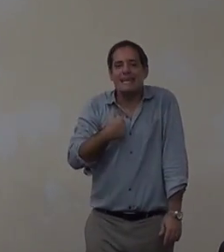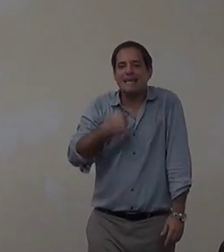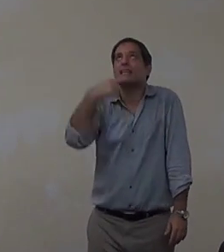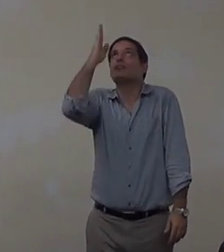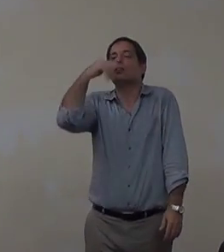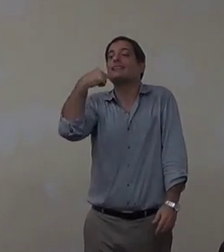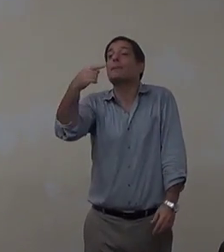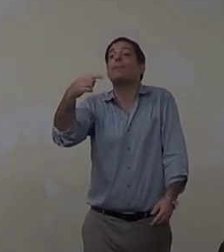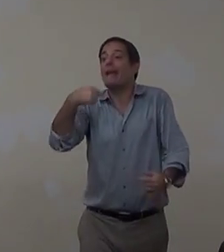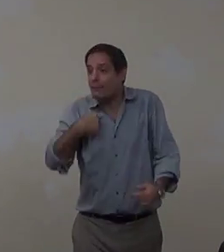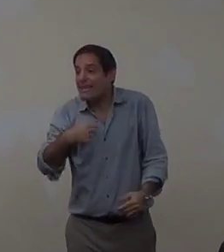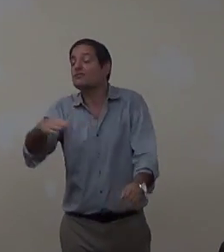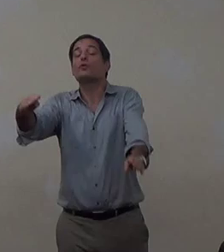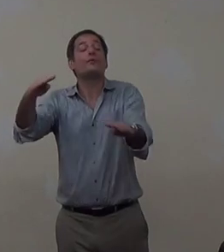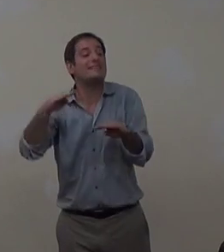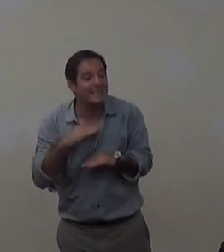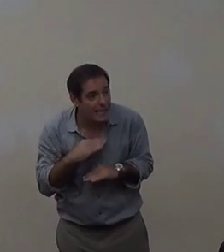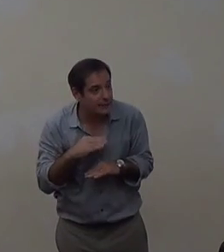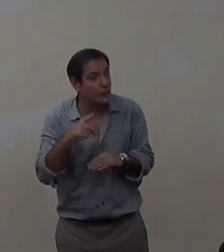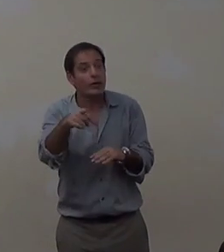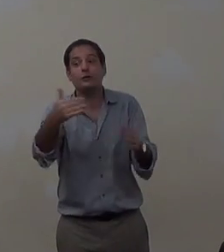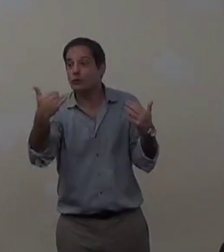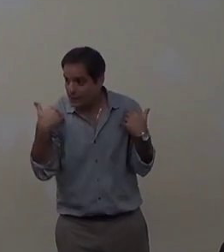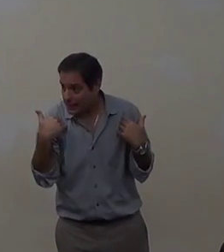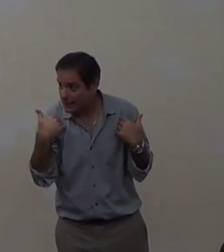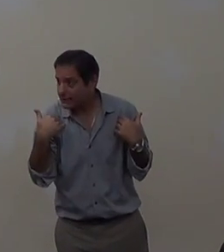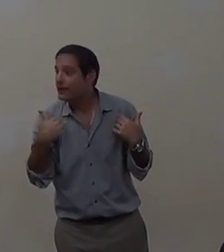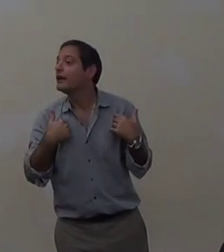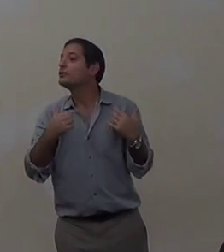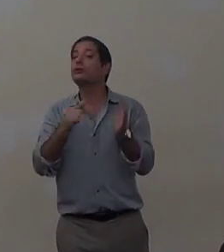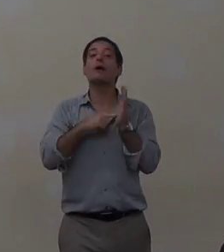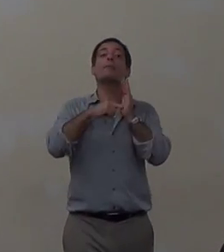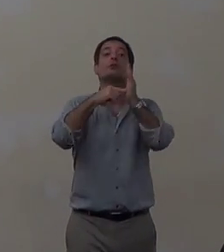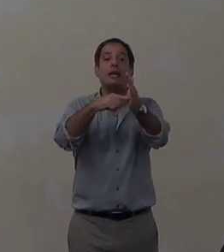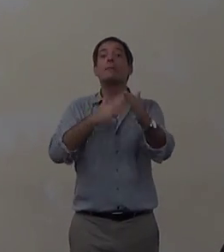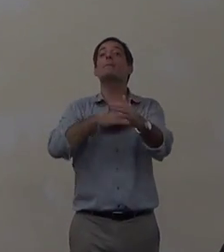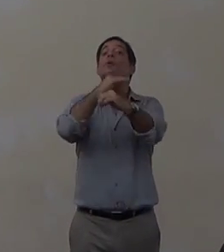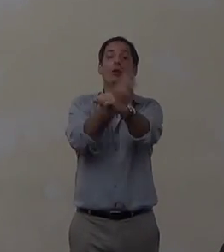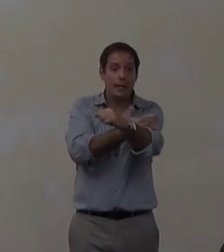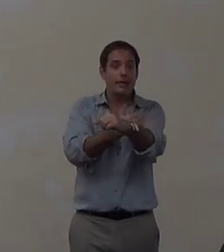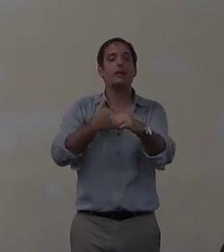Para mí, Dios te dice, para mí es suficiente lo que tú tienes,